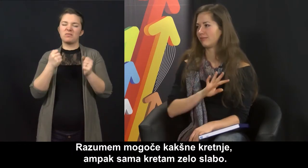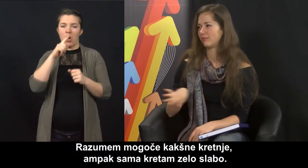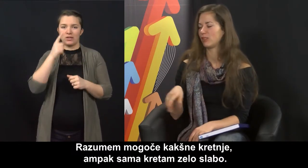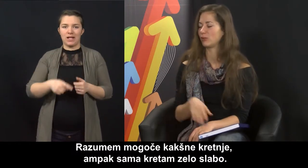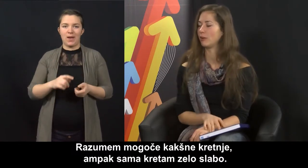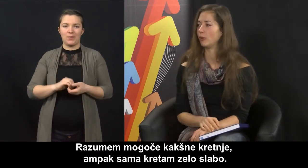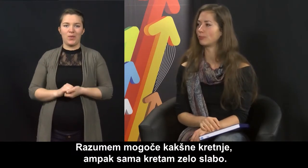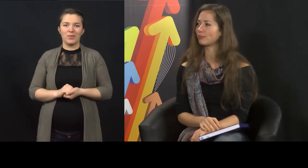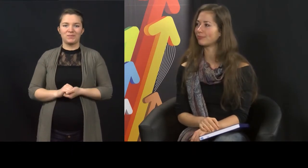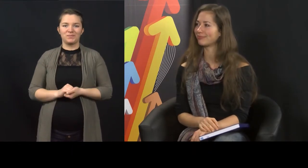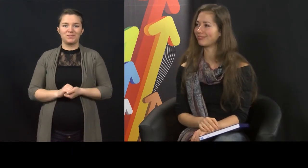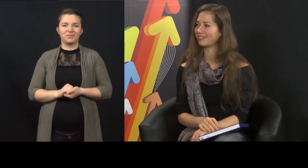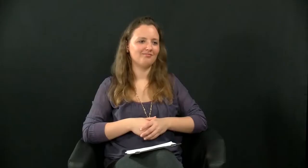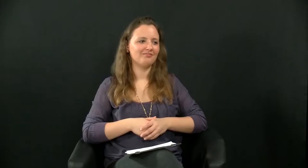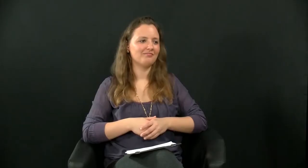kretam zelo slabo.